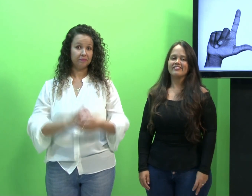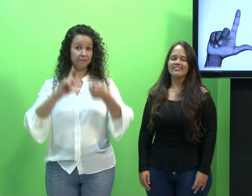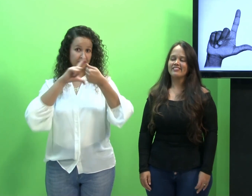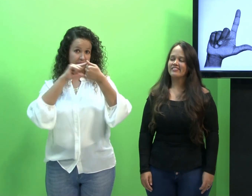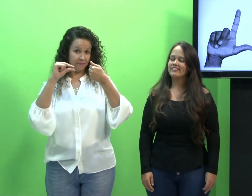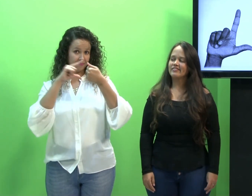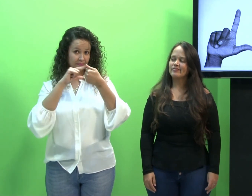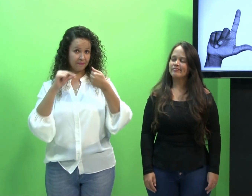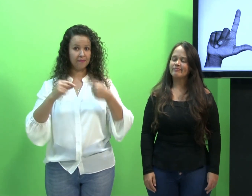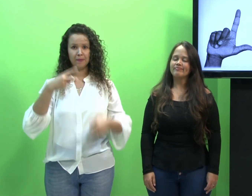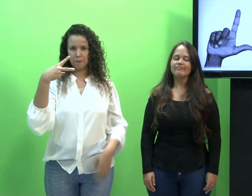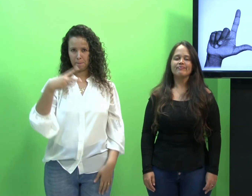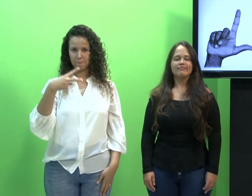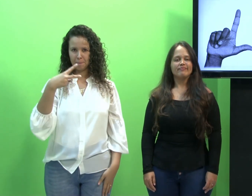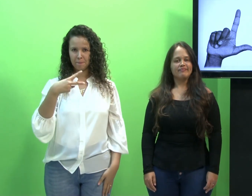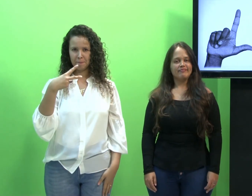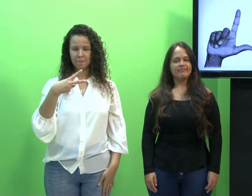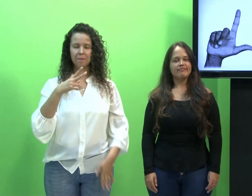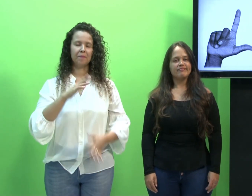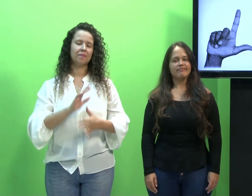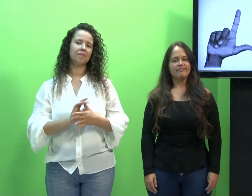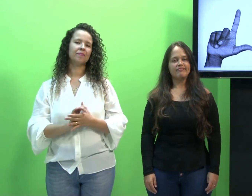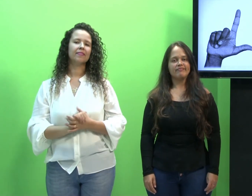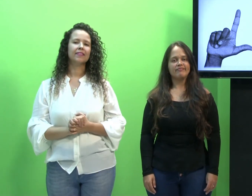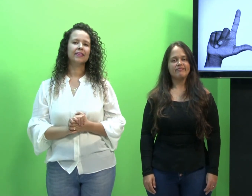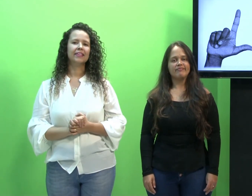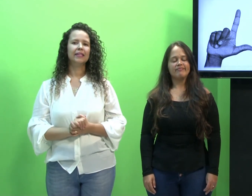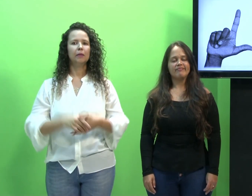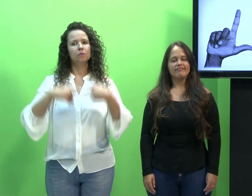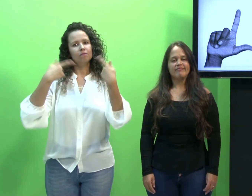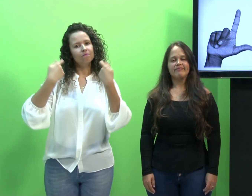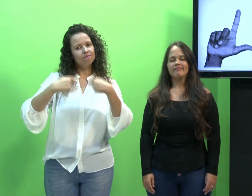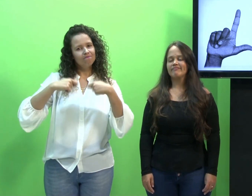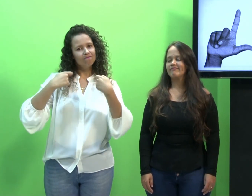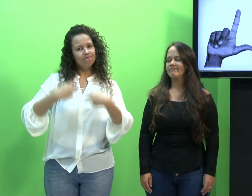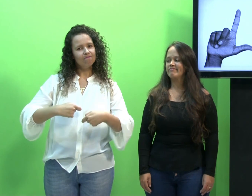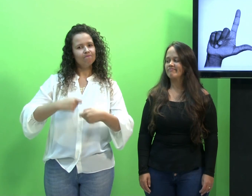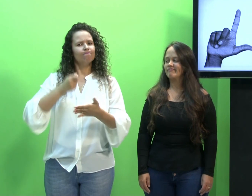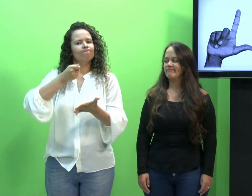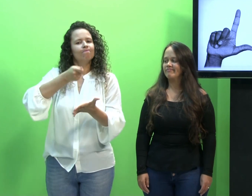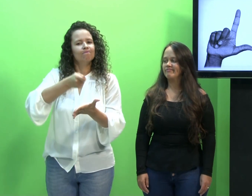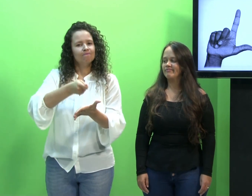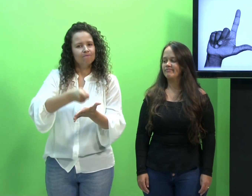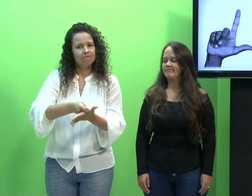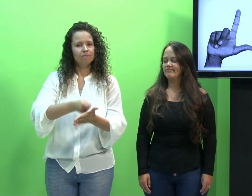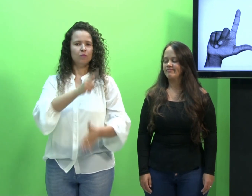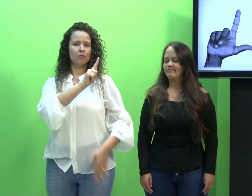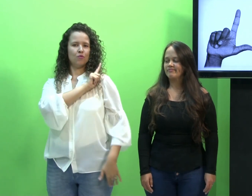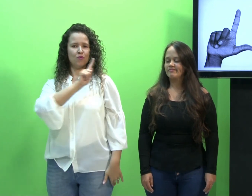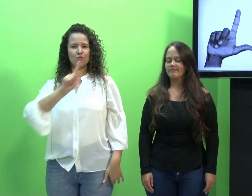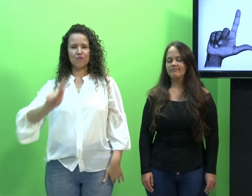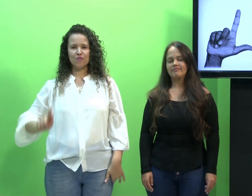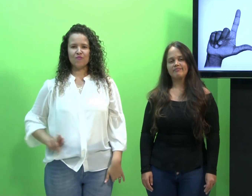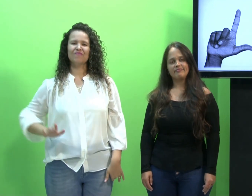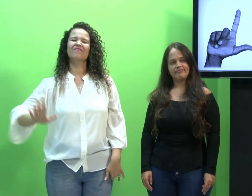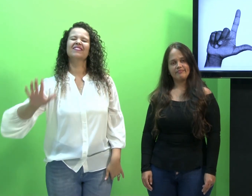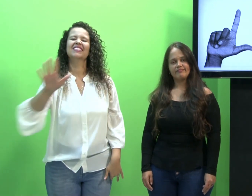Artigo 2º. Deve ser garantido, por parte do poder público em geral